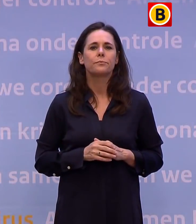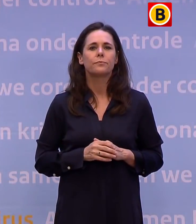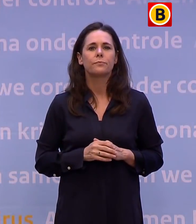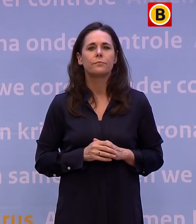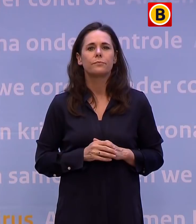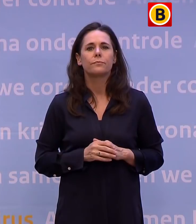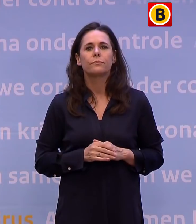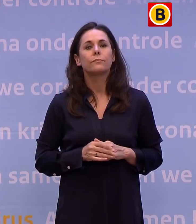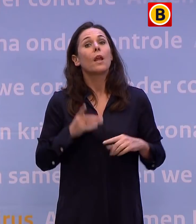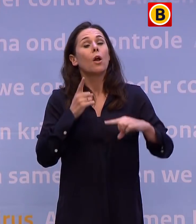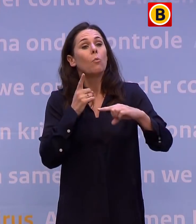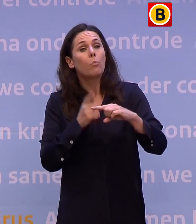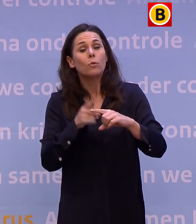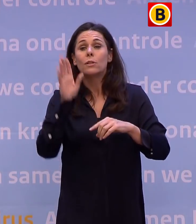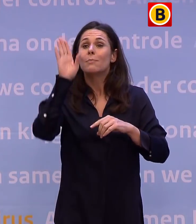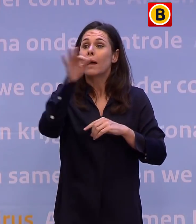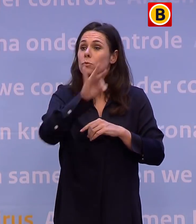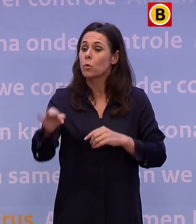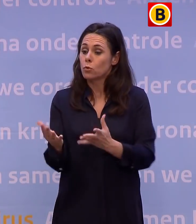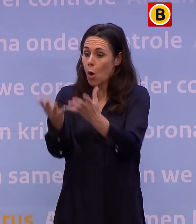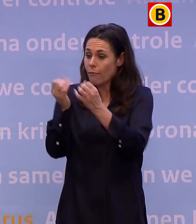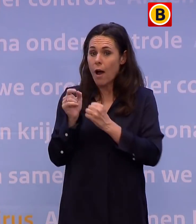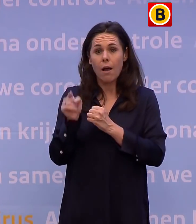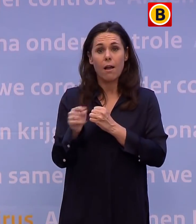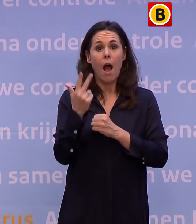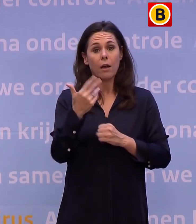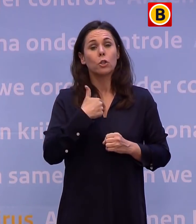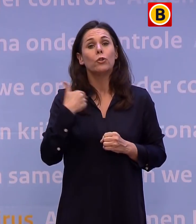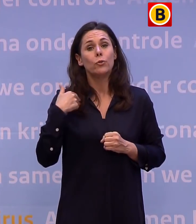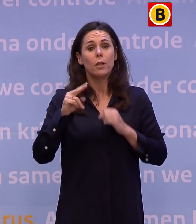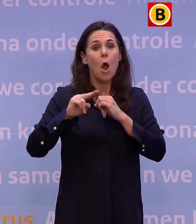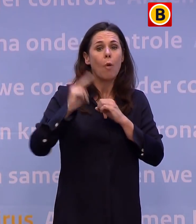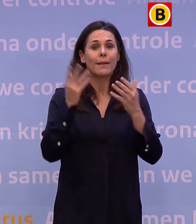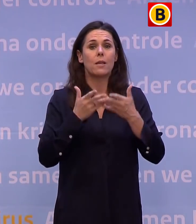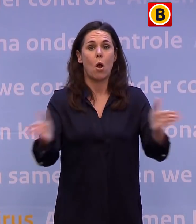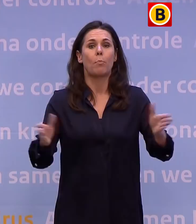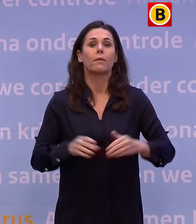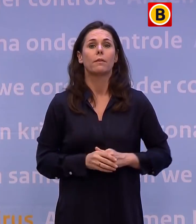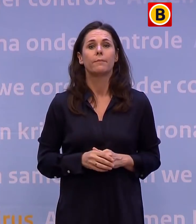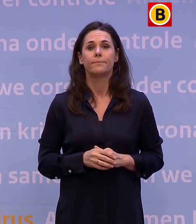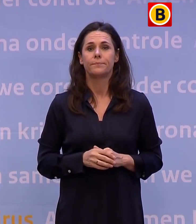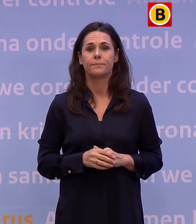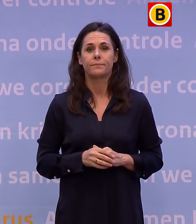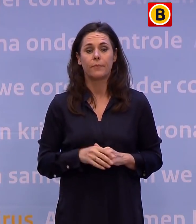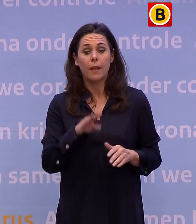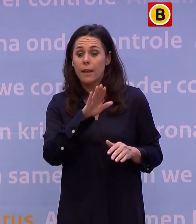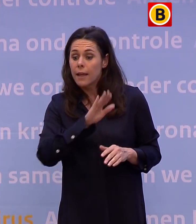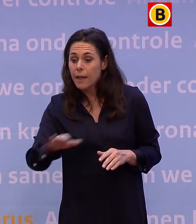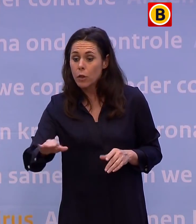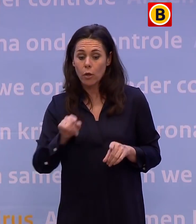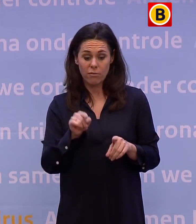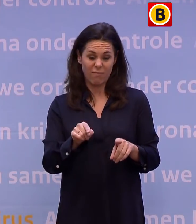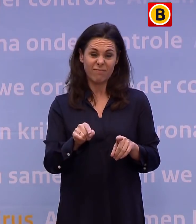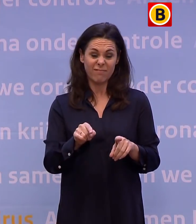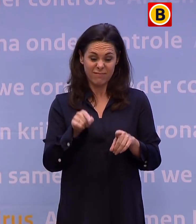dit voornemen gaat ook de buitenschoolse opvang vanaf 8 juni weer gewoon open. Kinderen kunnen vanaf